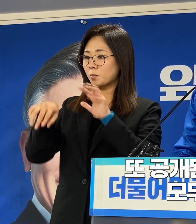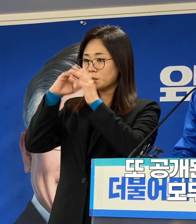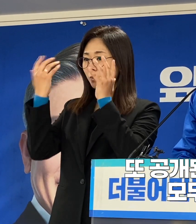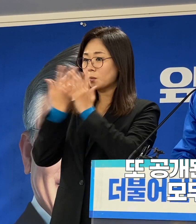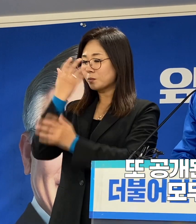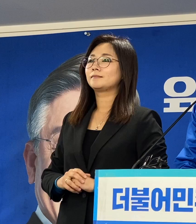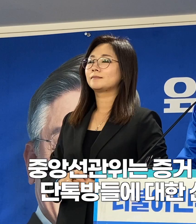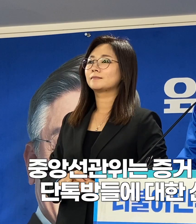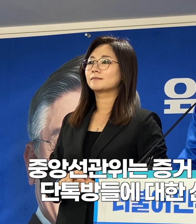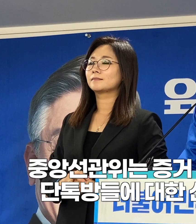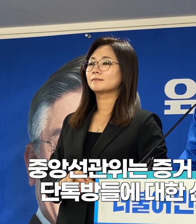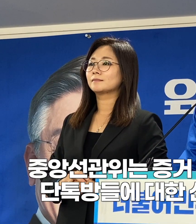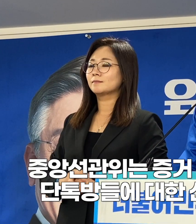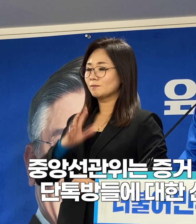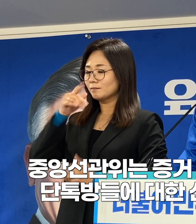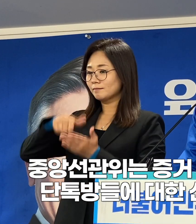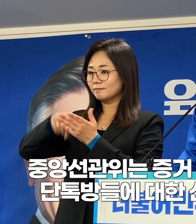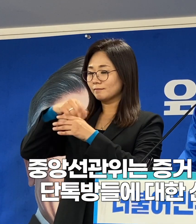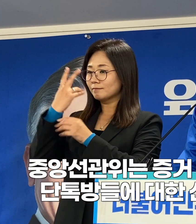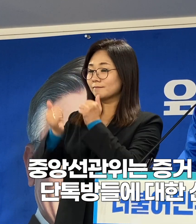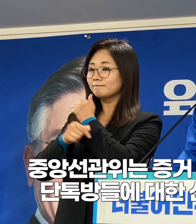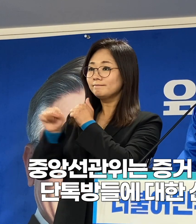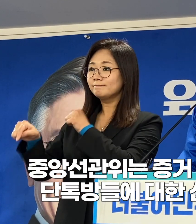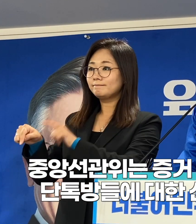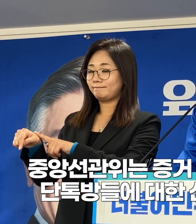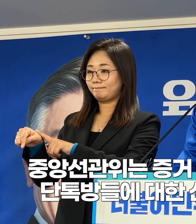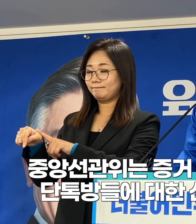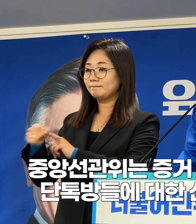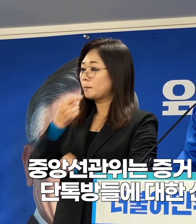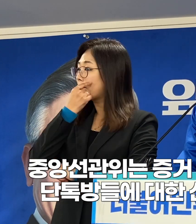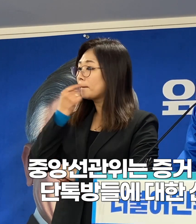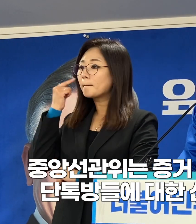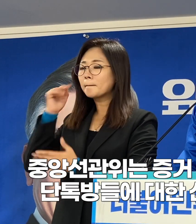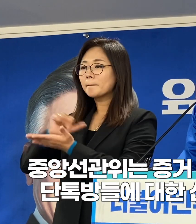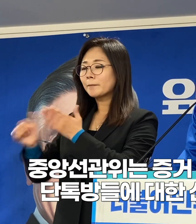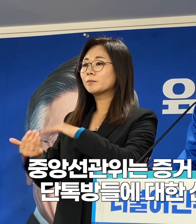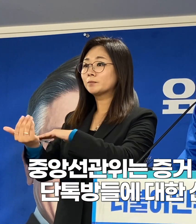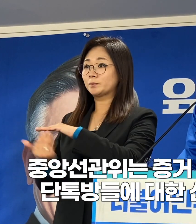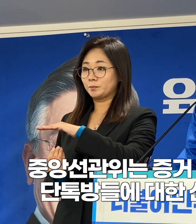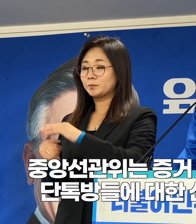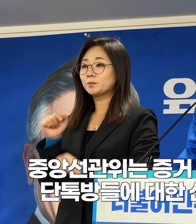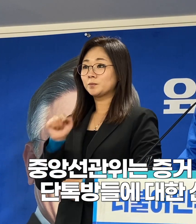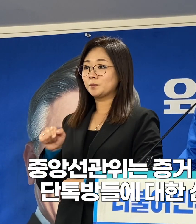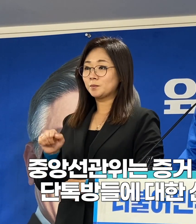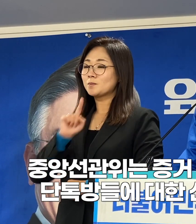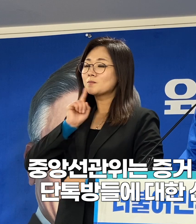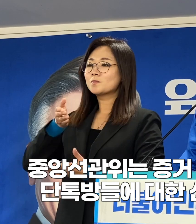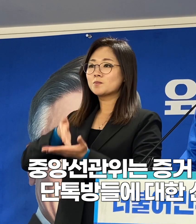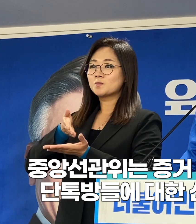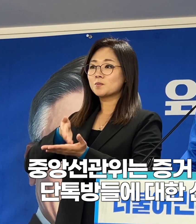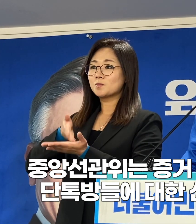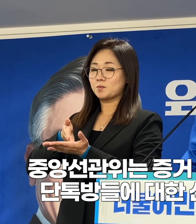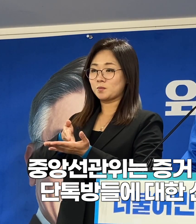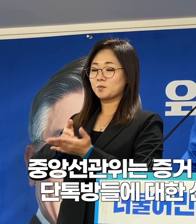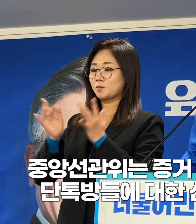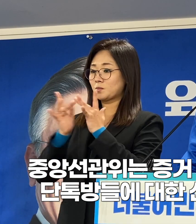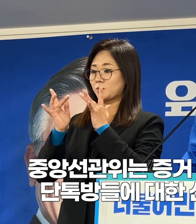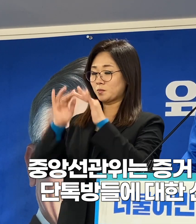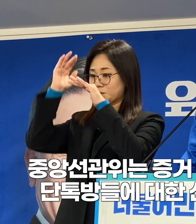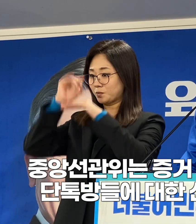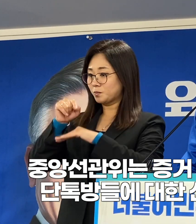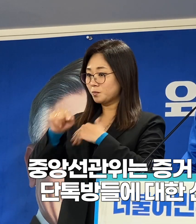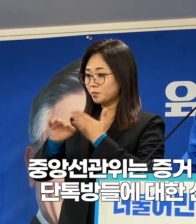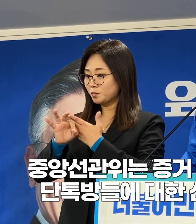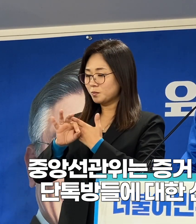모두 무효입니다. 중앙선거관리위원회는 증거가 인멸되기 전에 보도로 밝혀진 단톡방들에